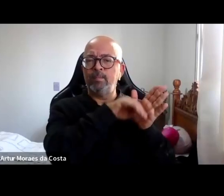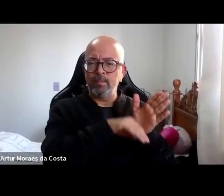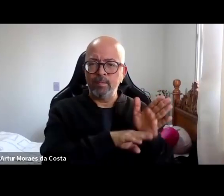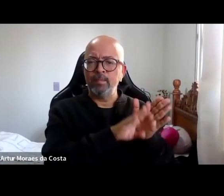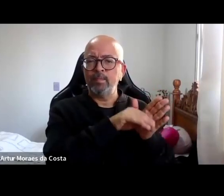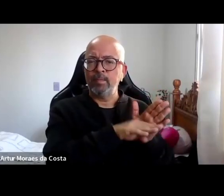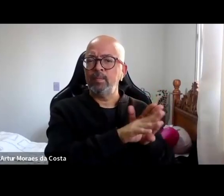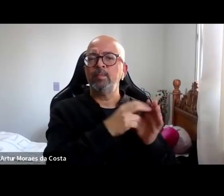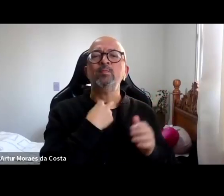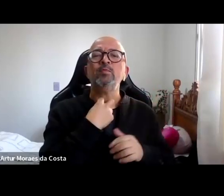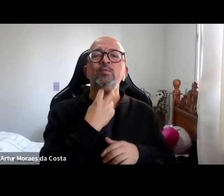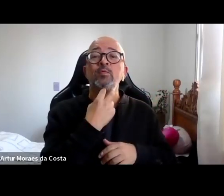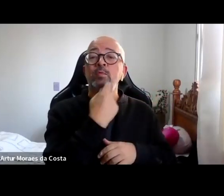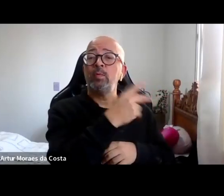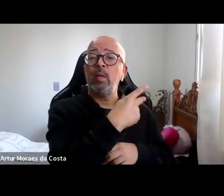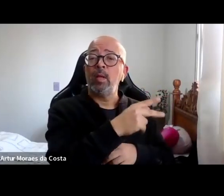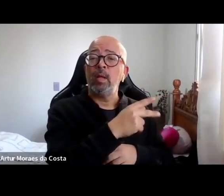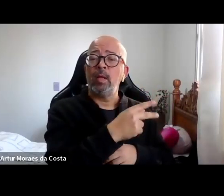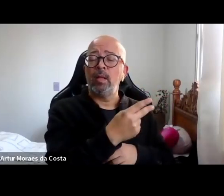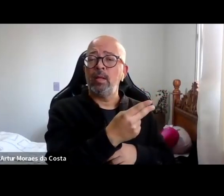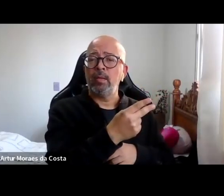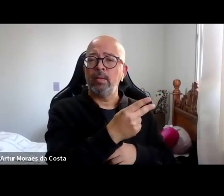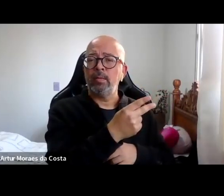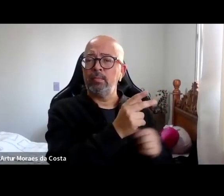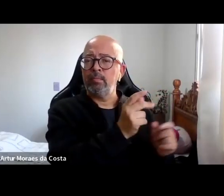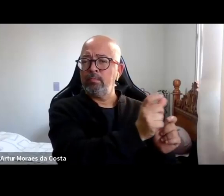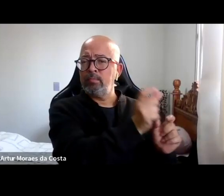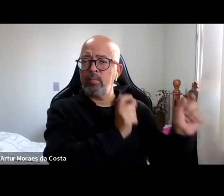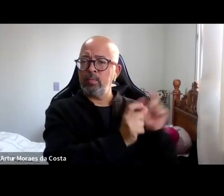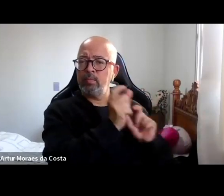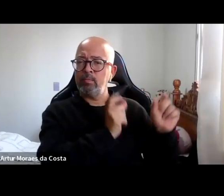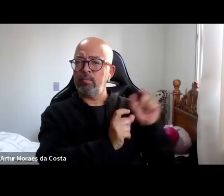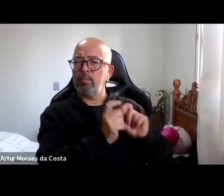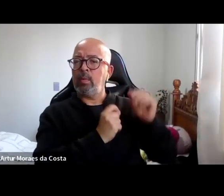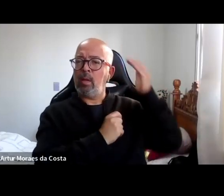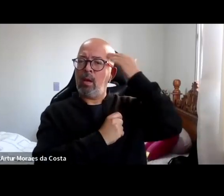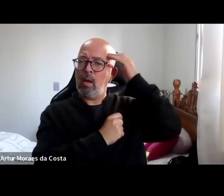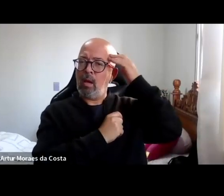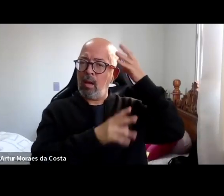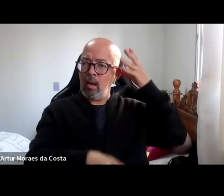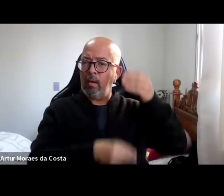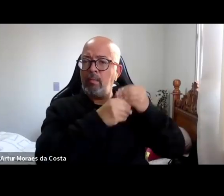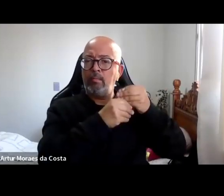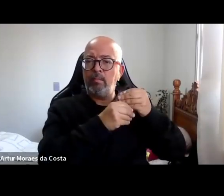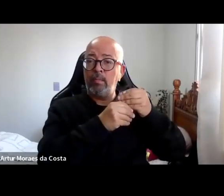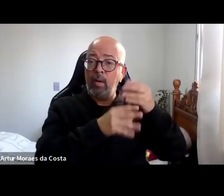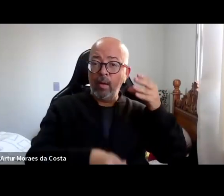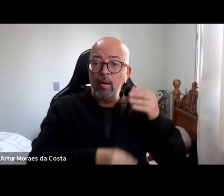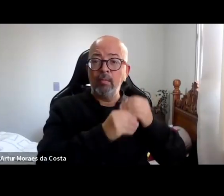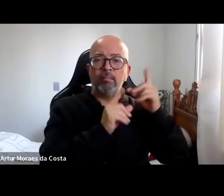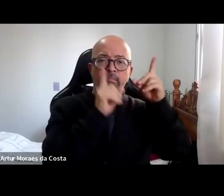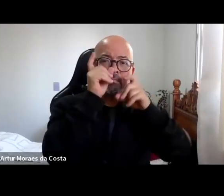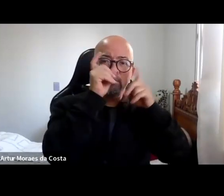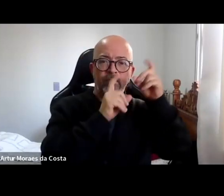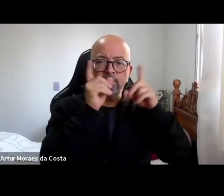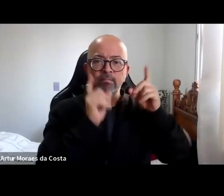con la voz sí perder la vista y el oído afecta mucho a la percepción de estos aspectos y